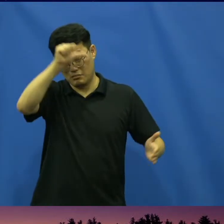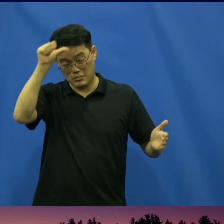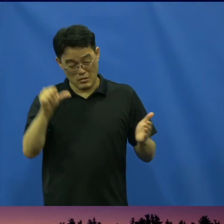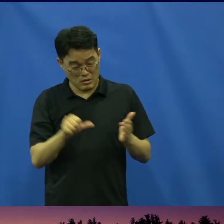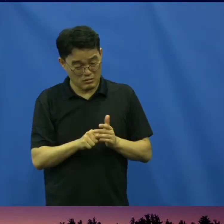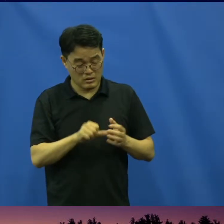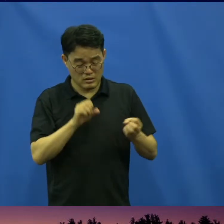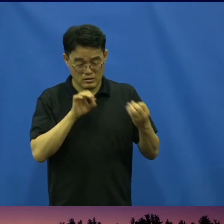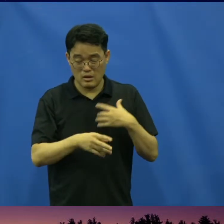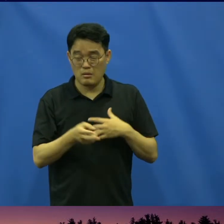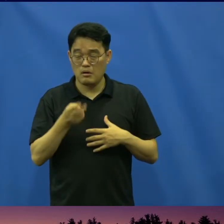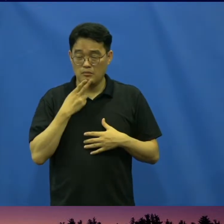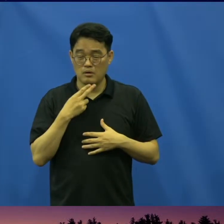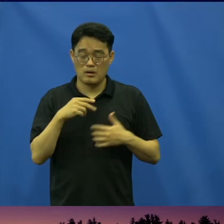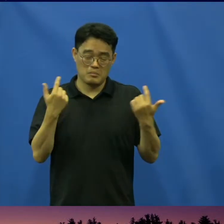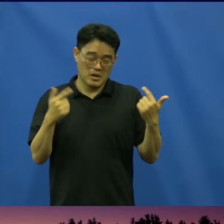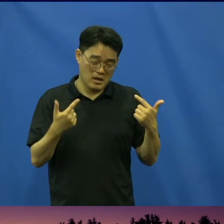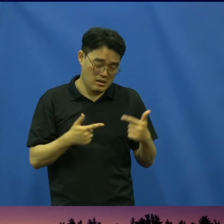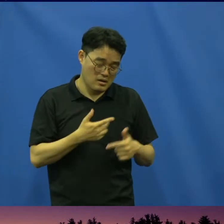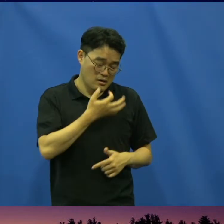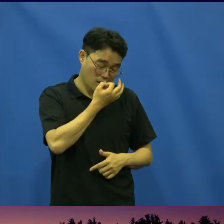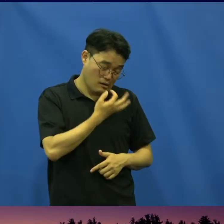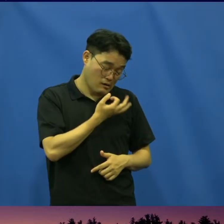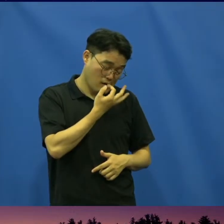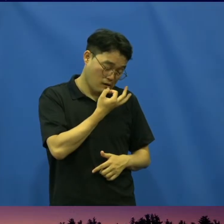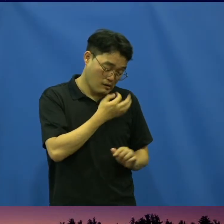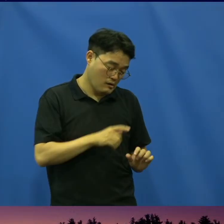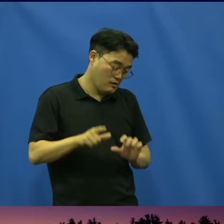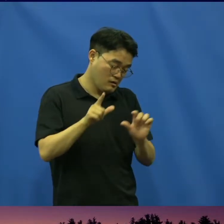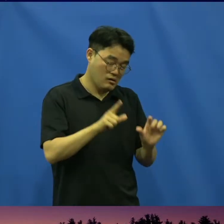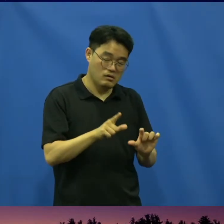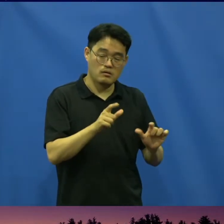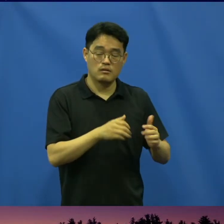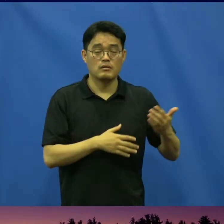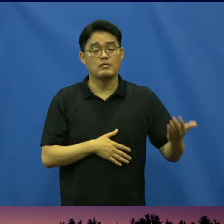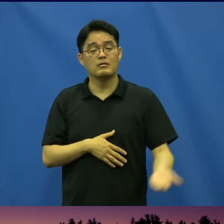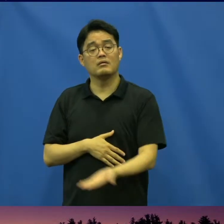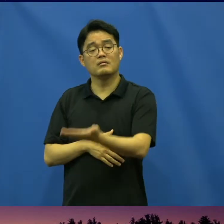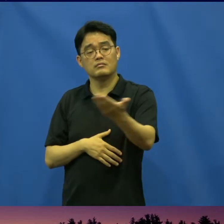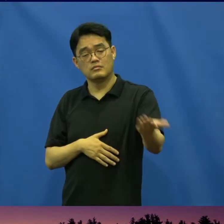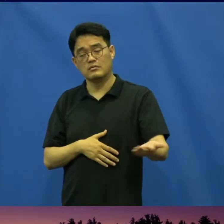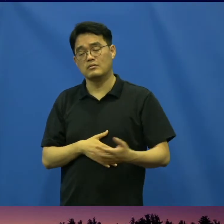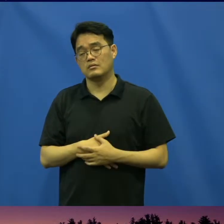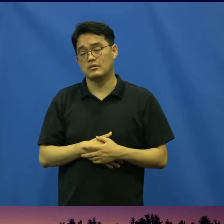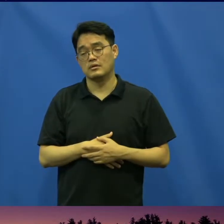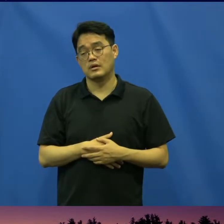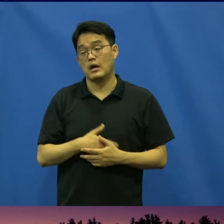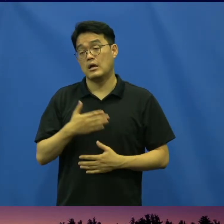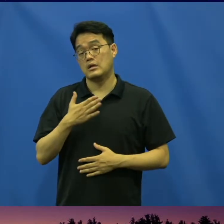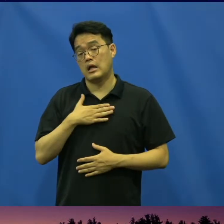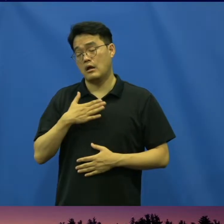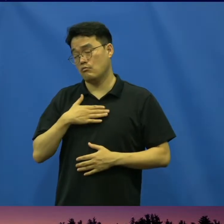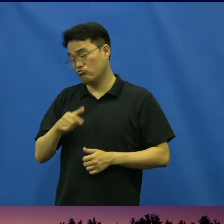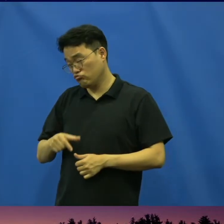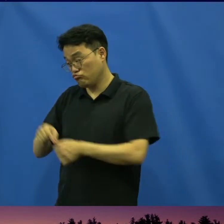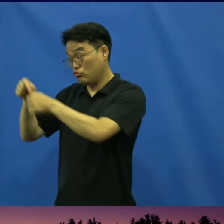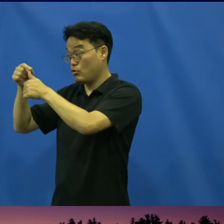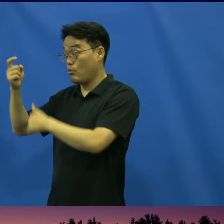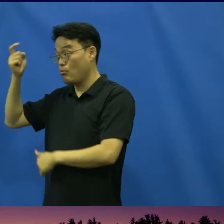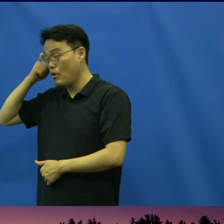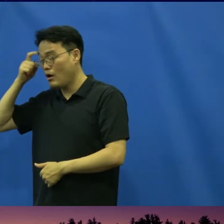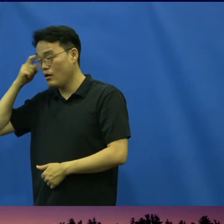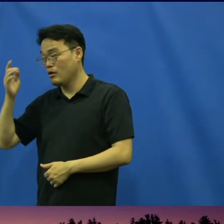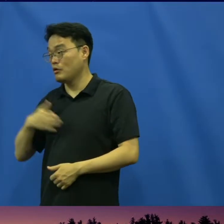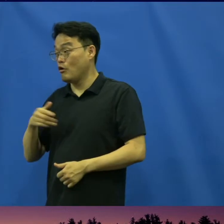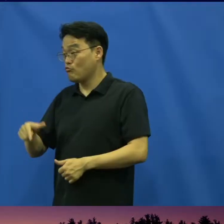그렇게 힘들게 살아가는데, 여러분 우리는 이미 왜 내가 존재하는지, 왜 나를 구원하셨는지, 그 구원하시기 위해서